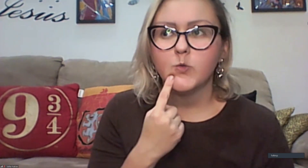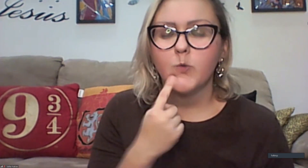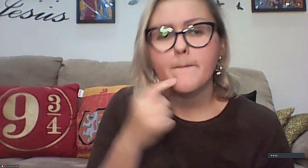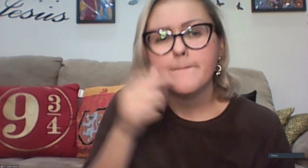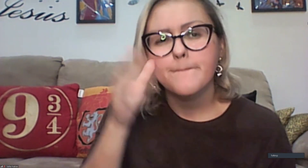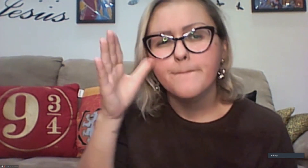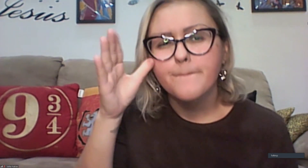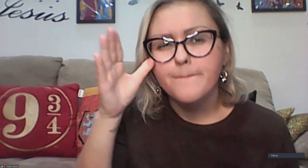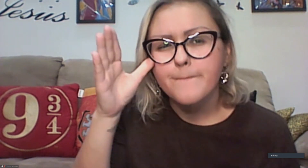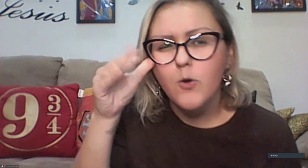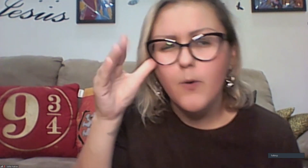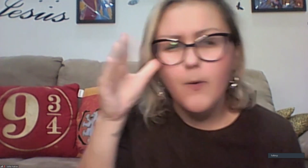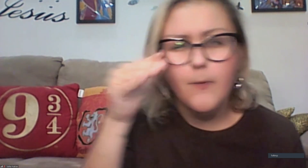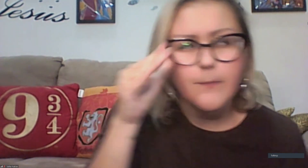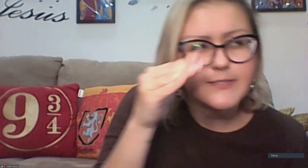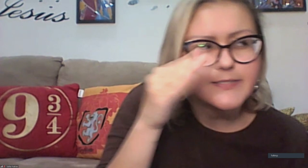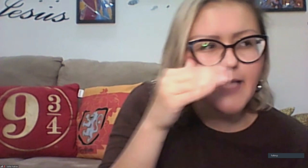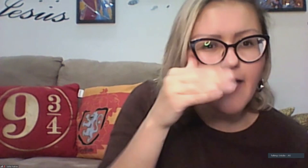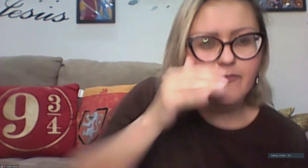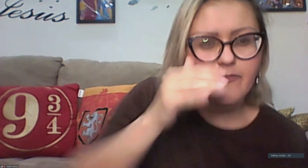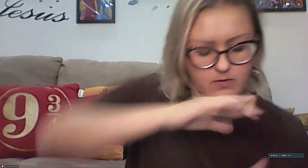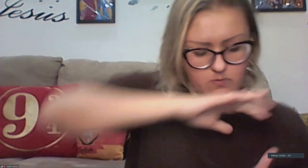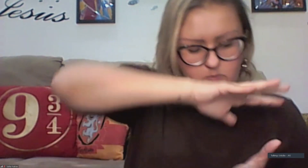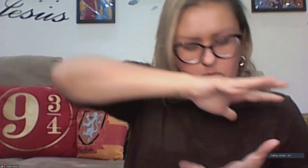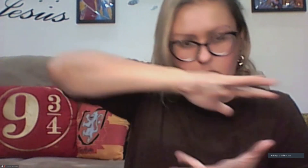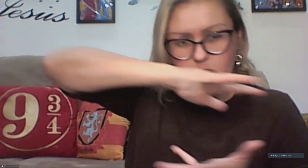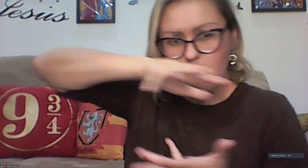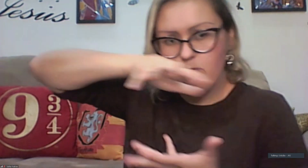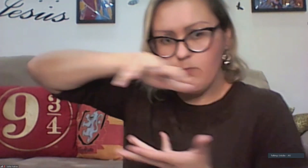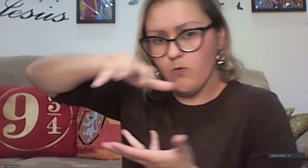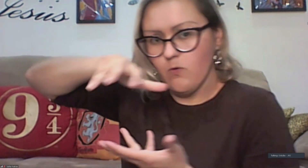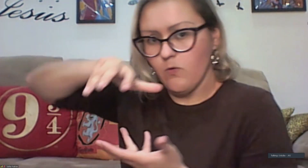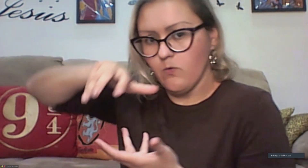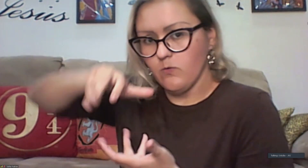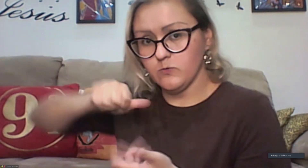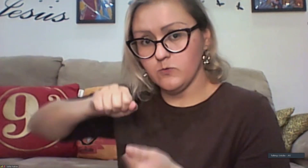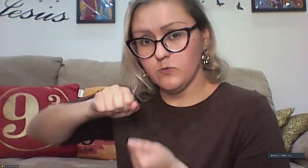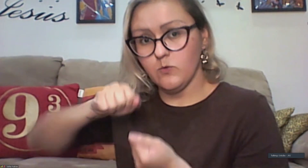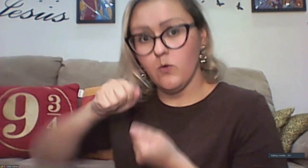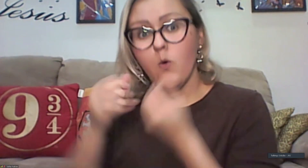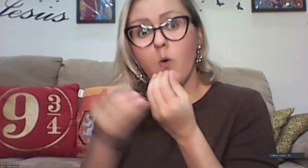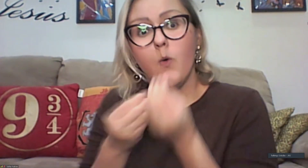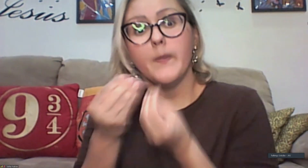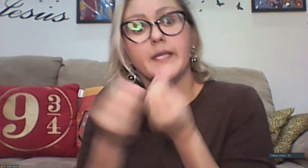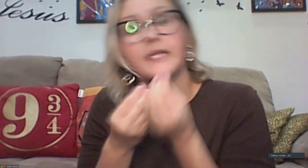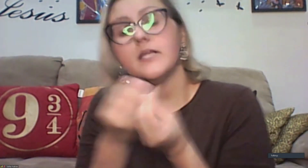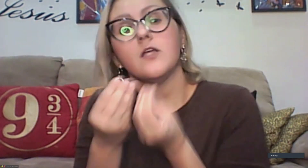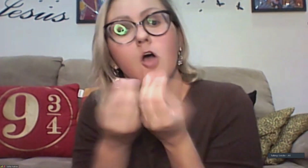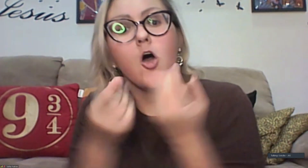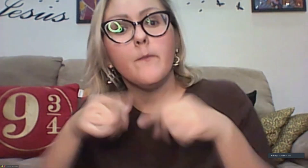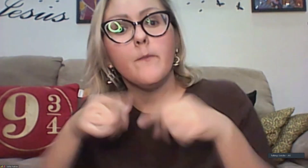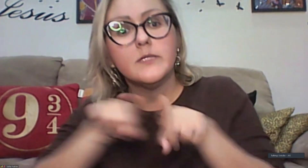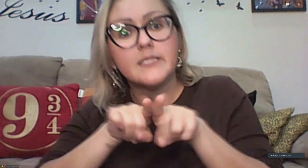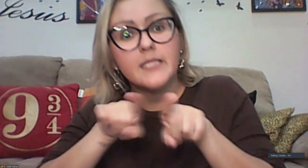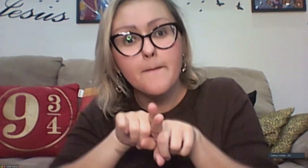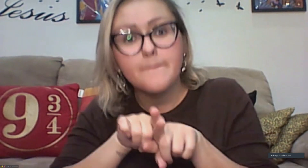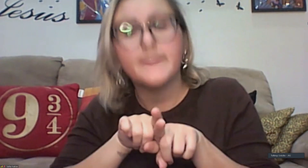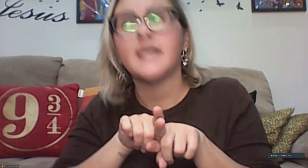da curiosidade, da busca por conhecimentos, e como, por exemplo,